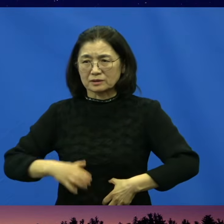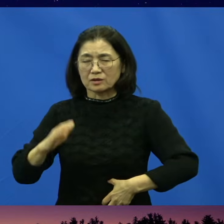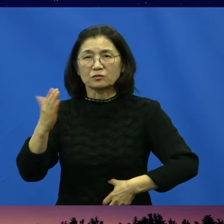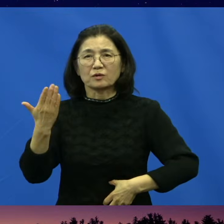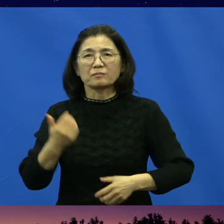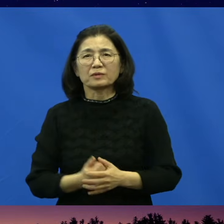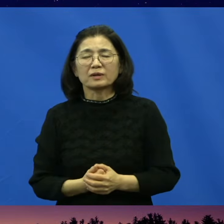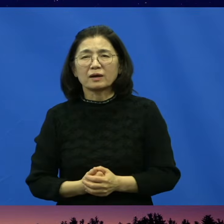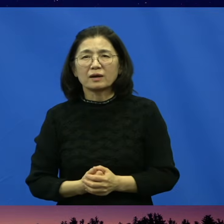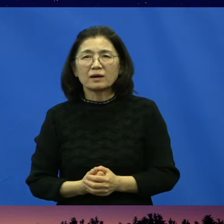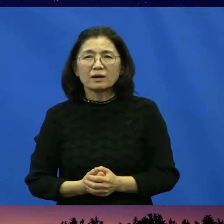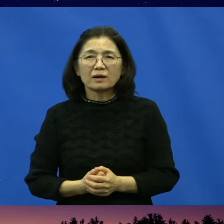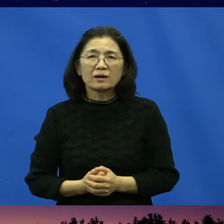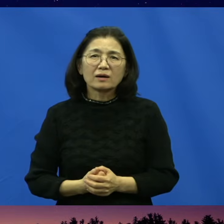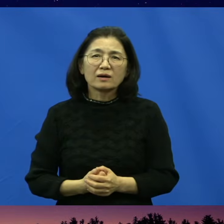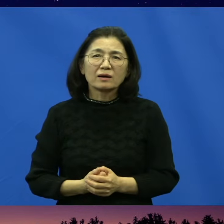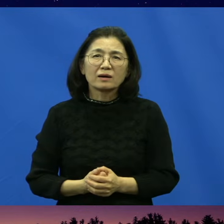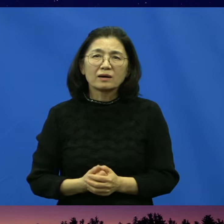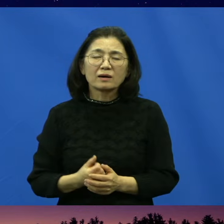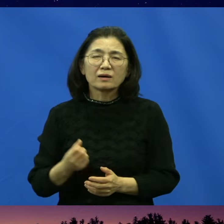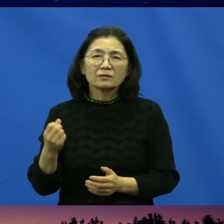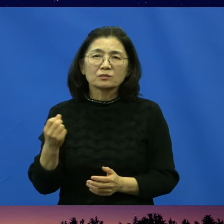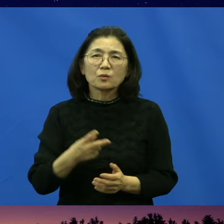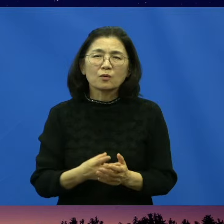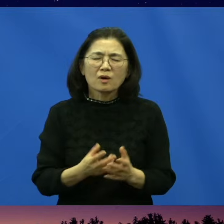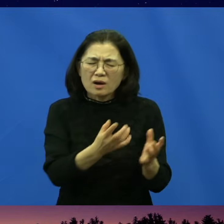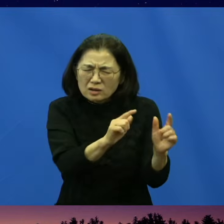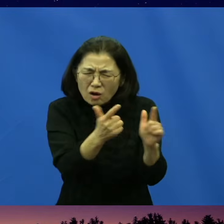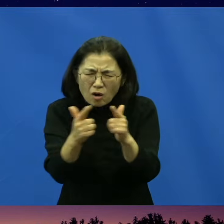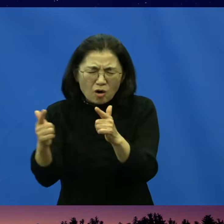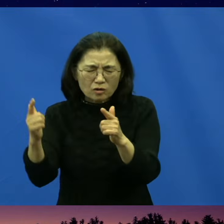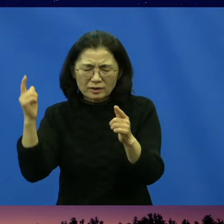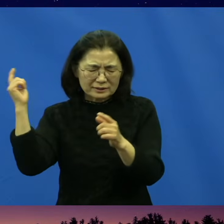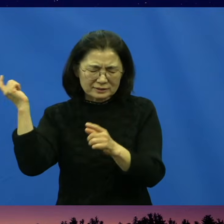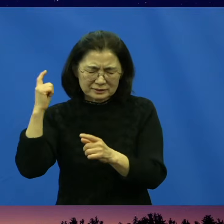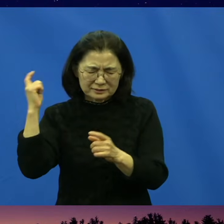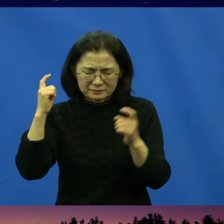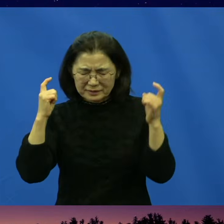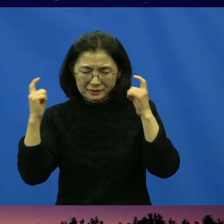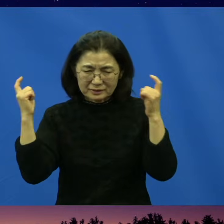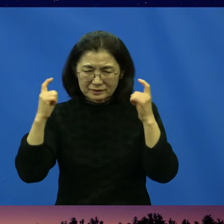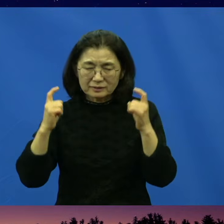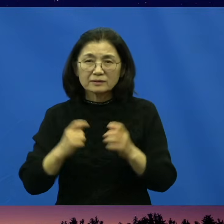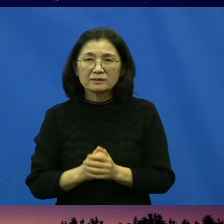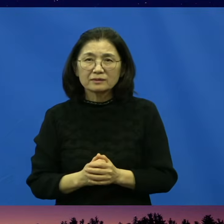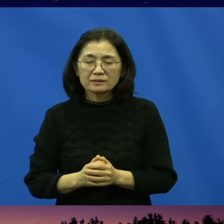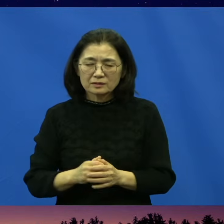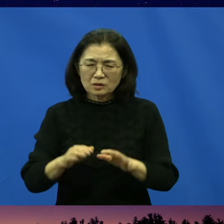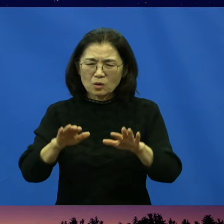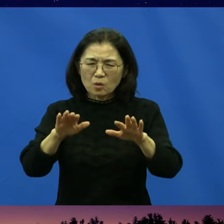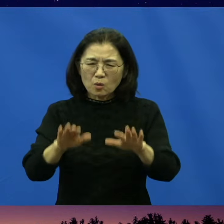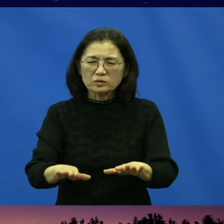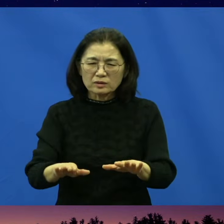또 어떤 말들은 유혹처럼 다가오죠. 오늘만 날인가? 다음에 오면 되지 뭐.